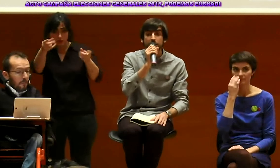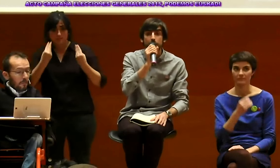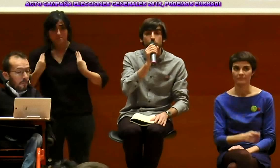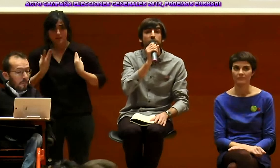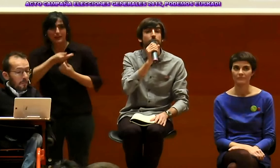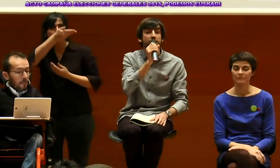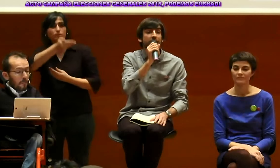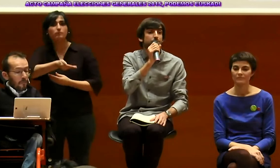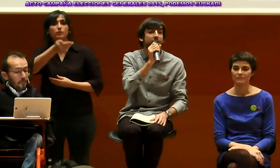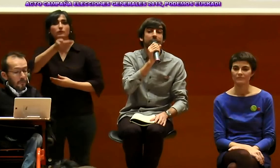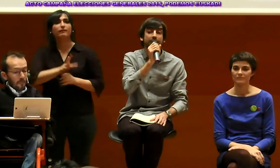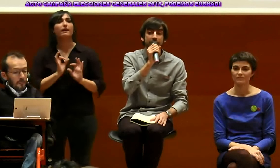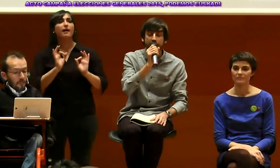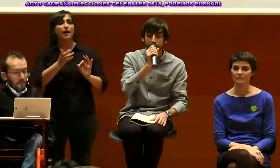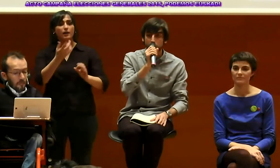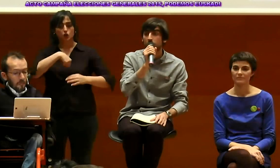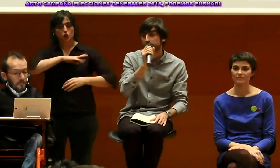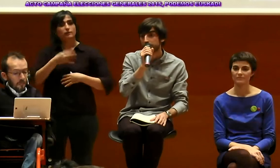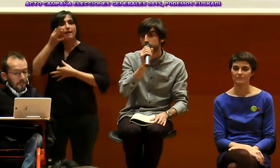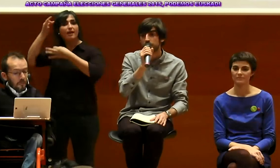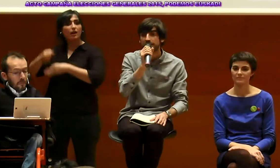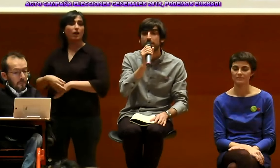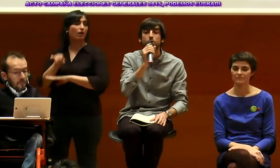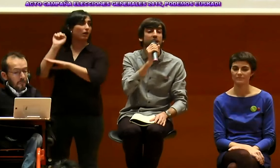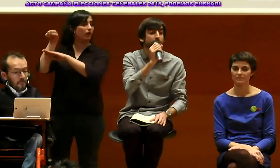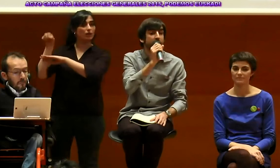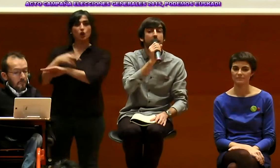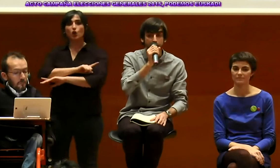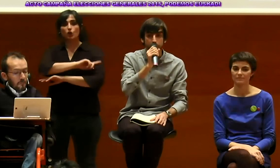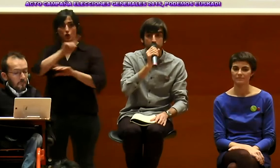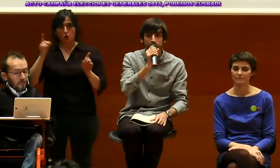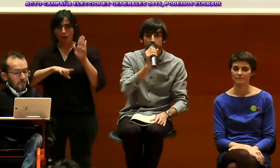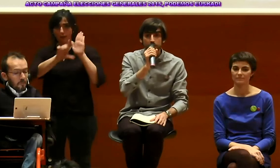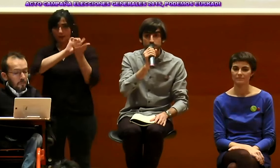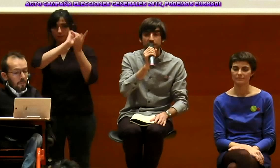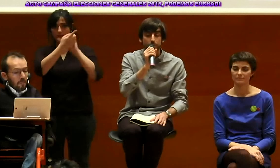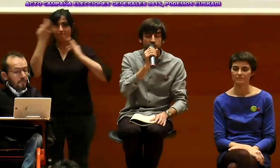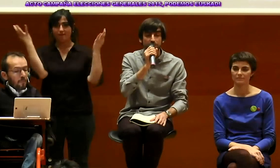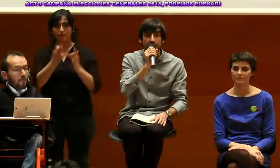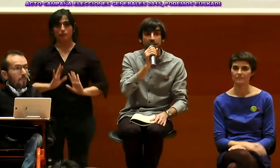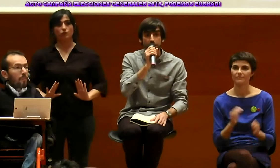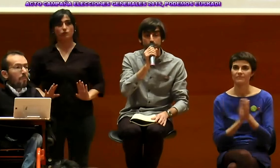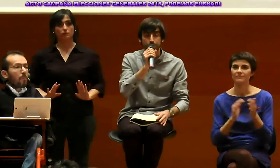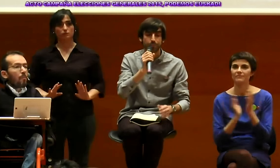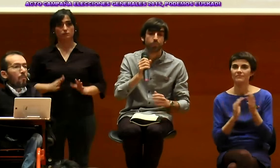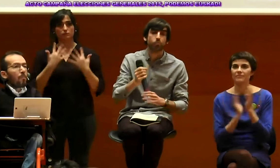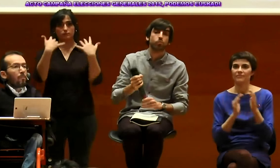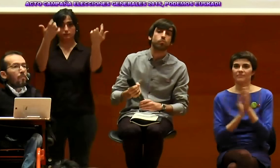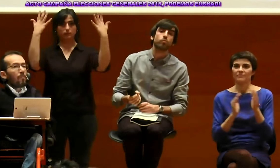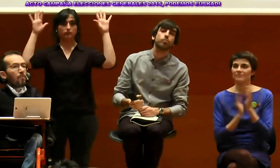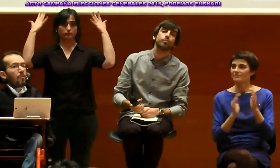Ahí no debemos dar la espalda a la realidad, como hacen ellos. Debemos cambiar la ley. Debemos cambiar la ley.